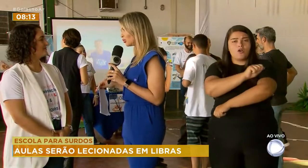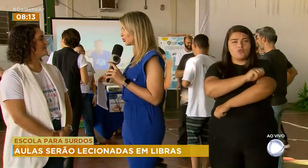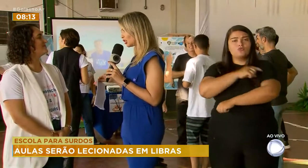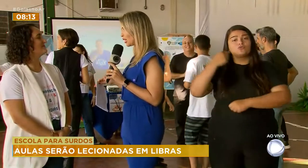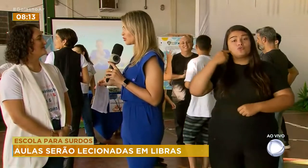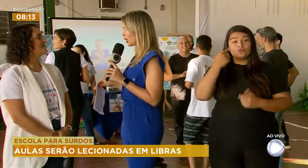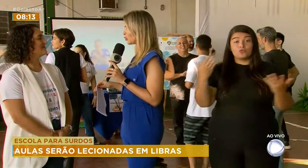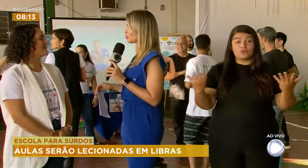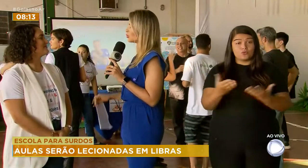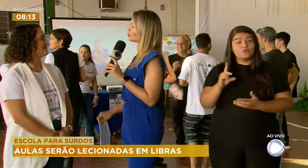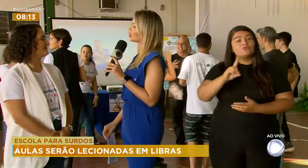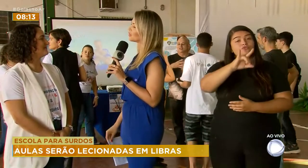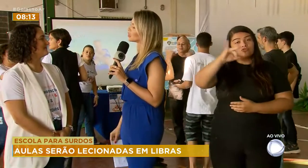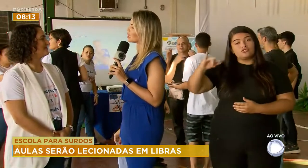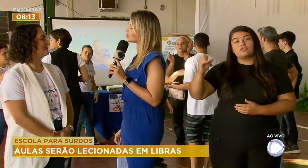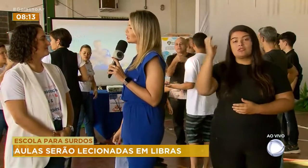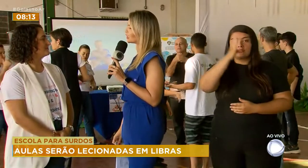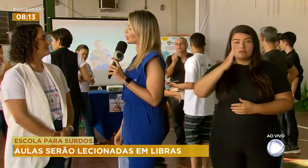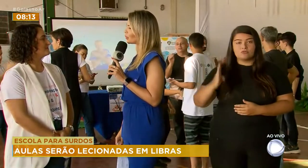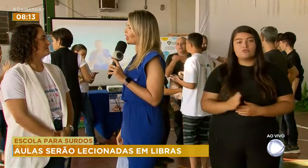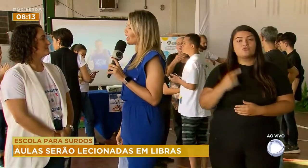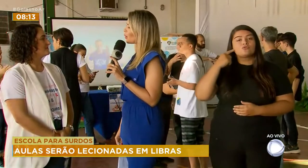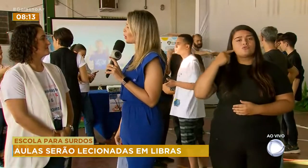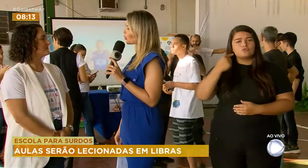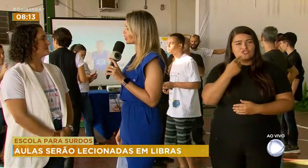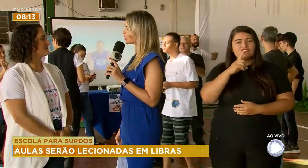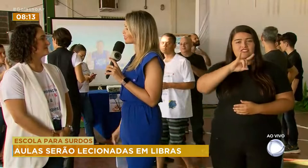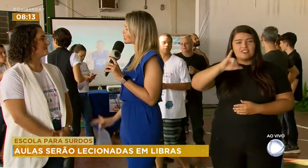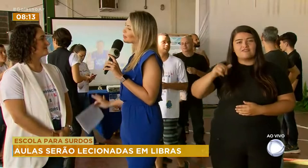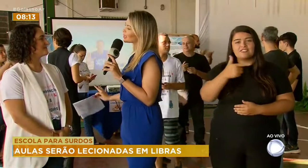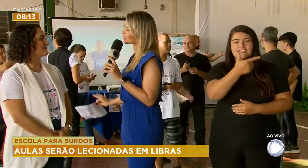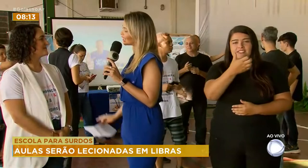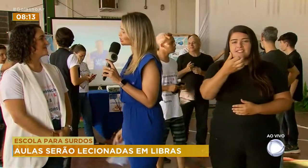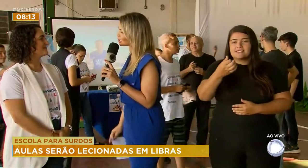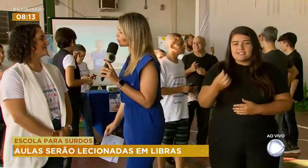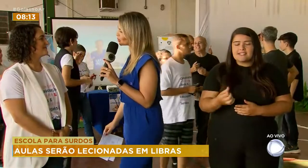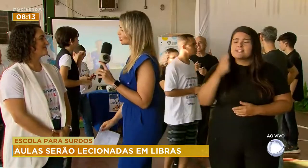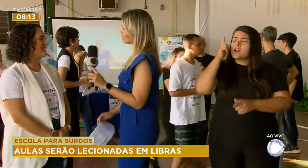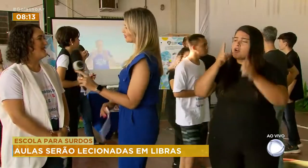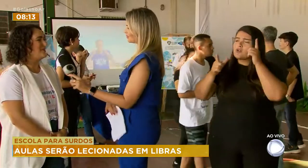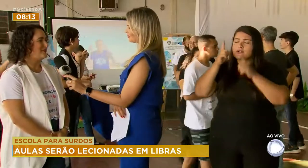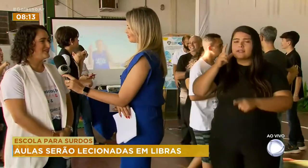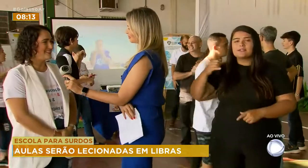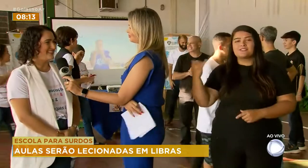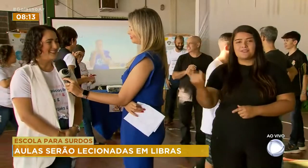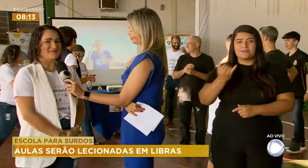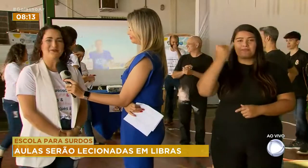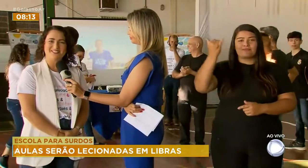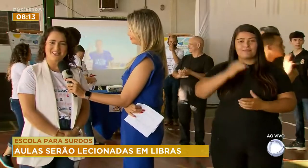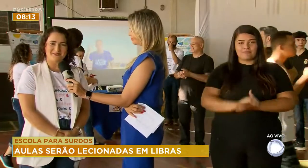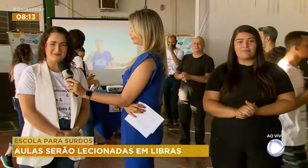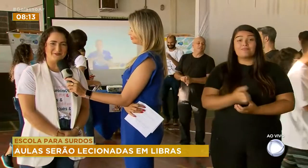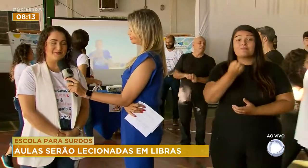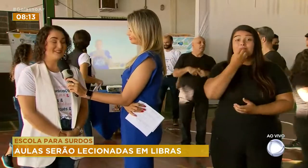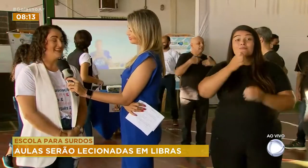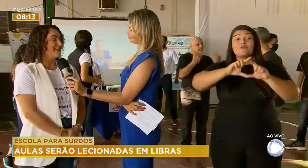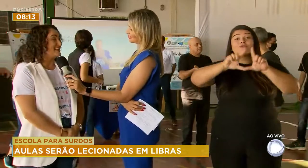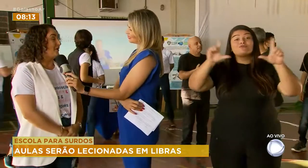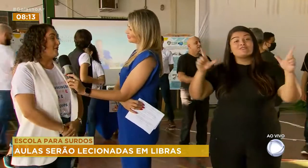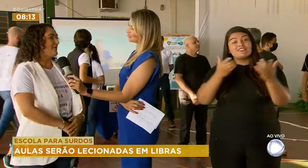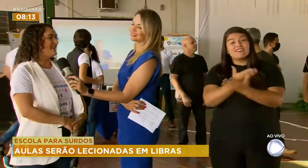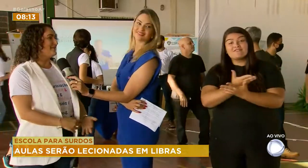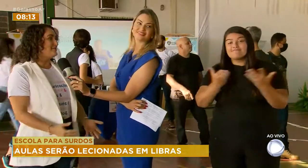do surdo, o dia nacional do surdo, dia 26 de setembro. É uma conquista sem precedentes. Bom dia. Bom dia, bom dia a todos.